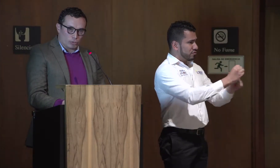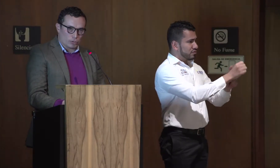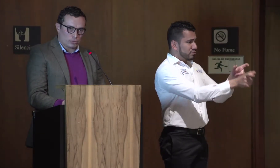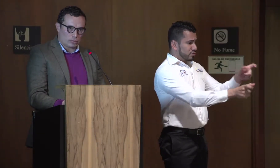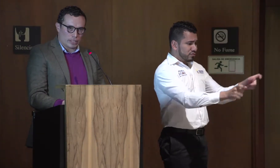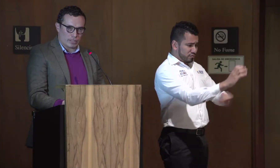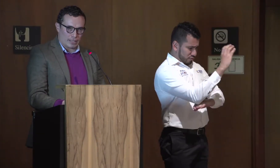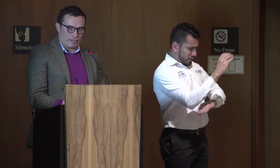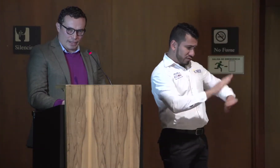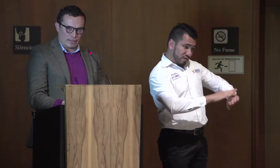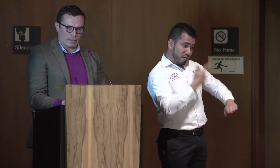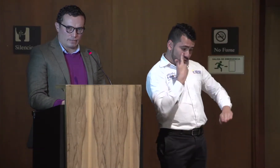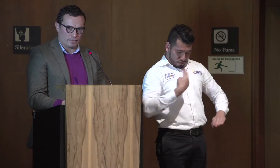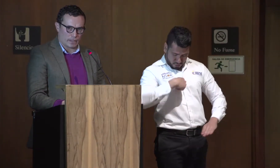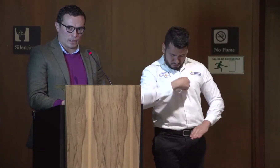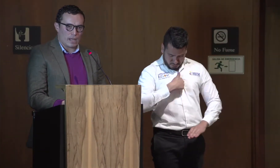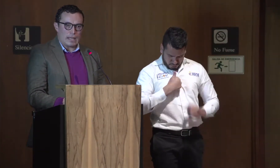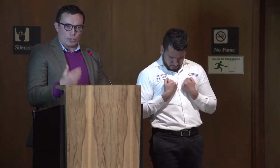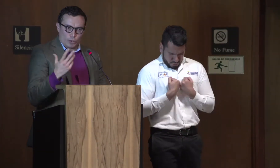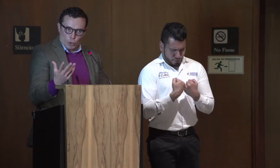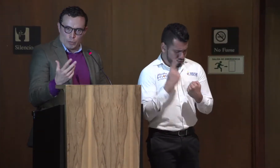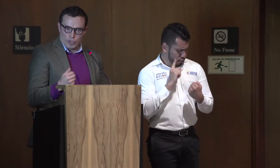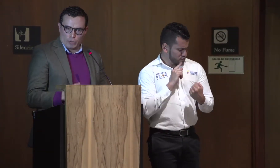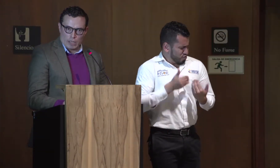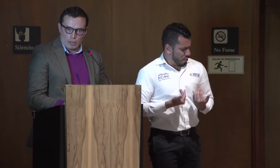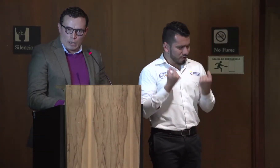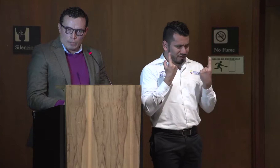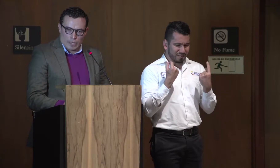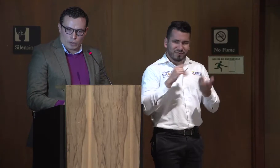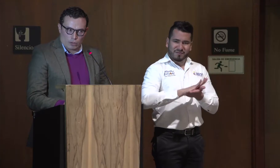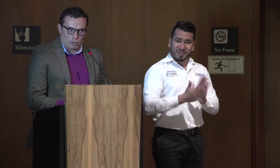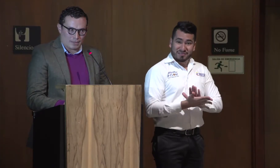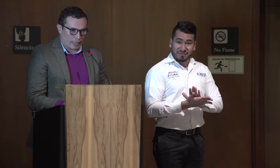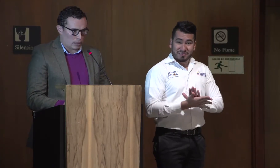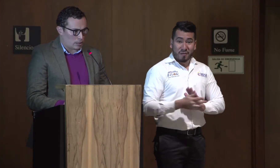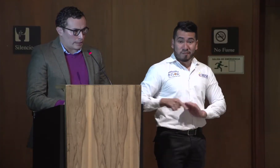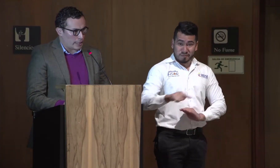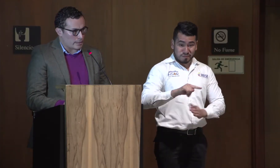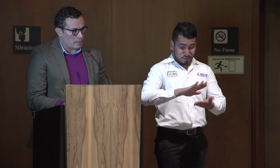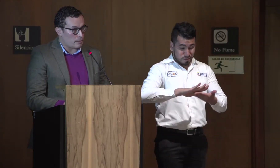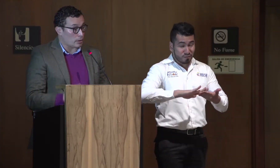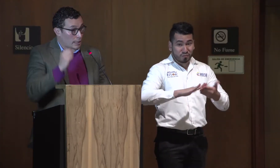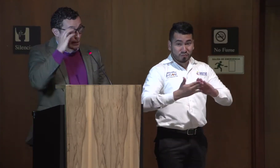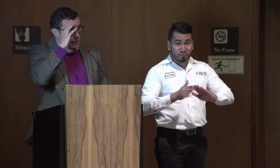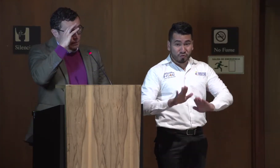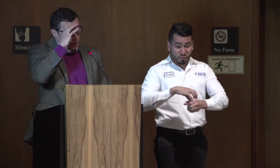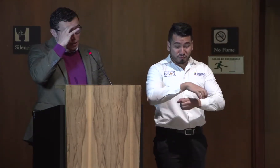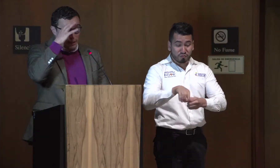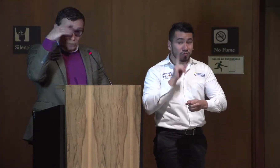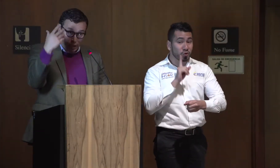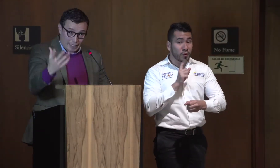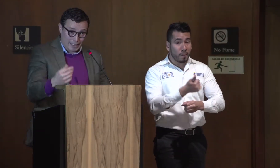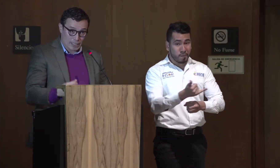el fondo de nuestras diferencias. No solo por ser una población con unas particularidades muy claras,